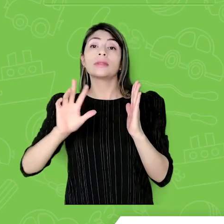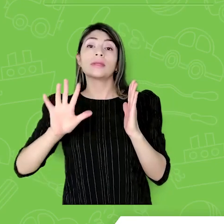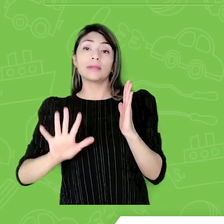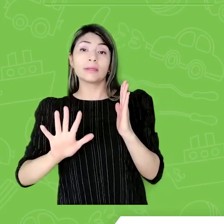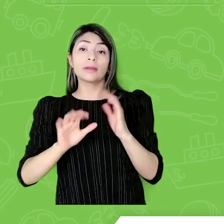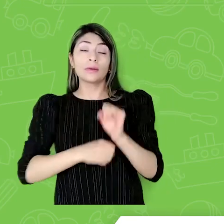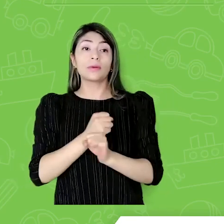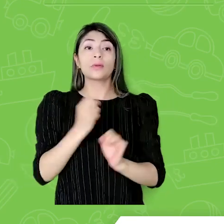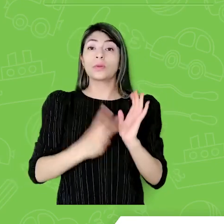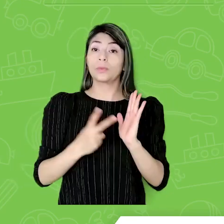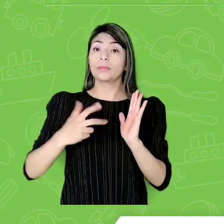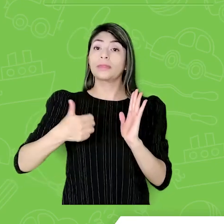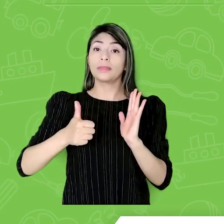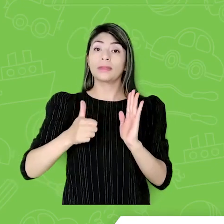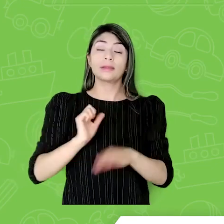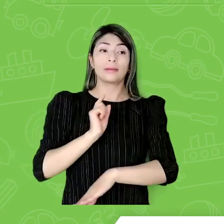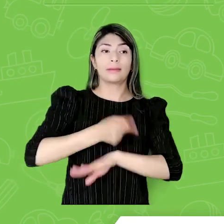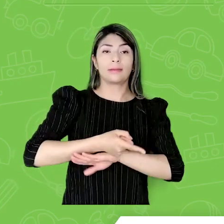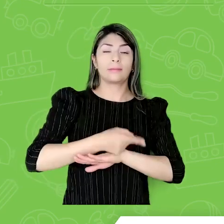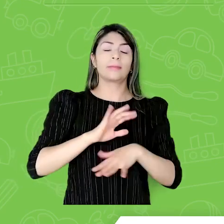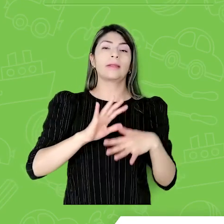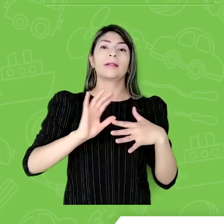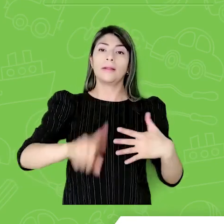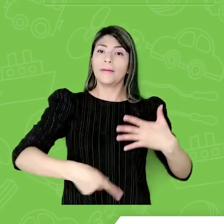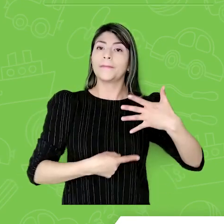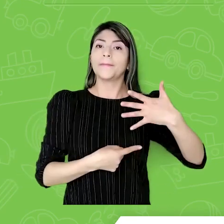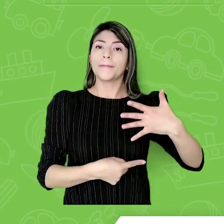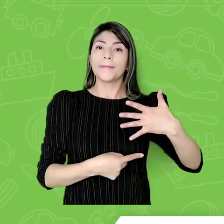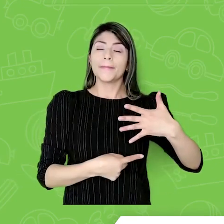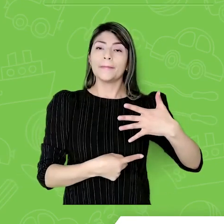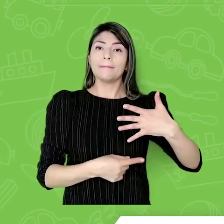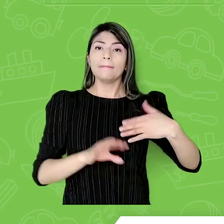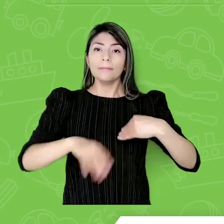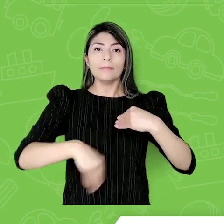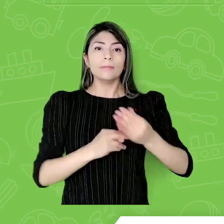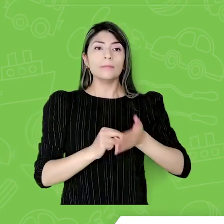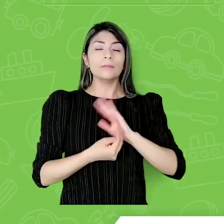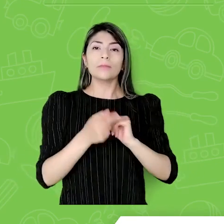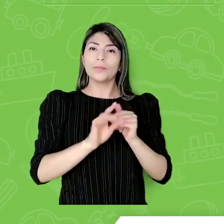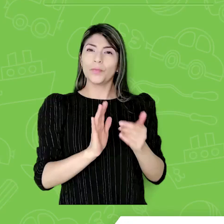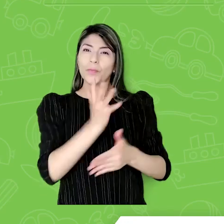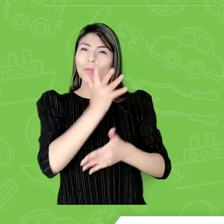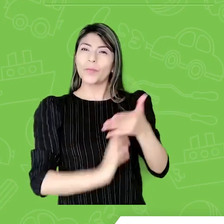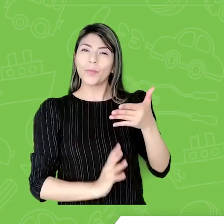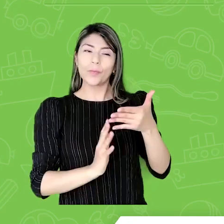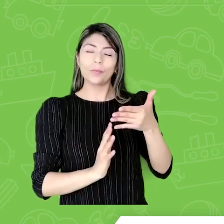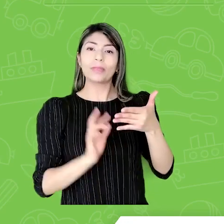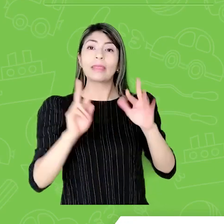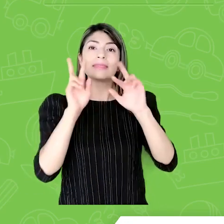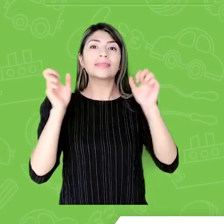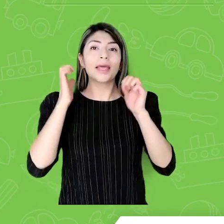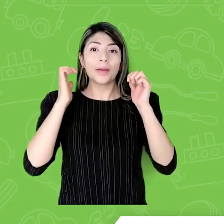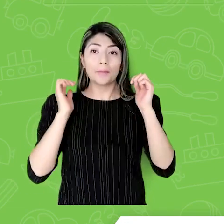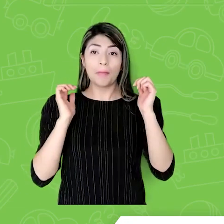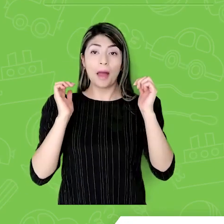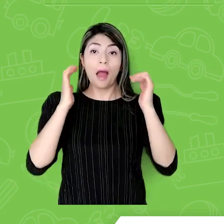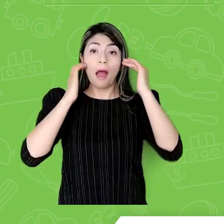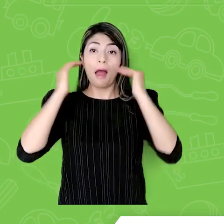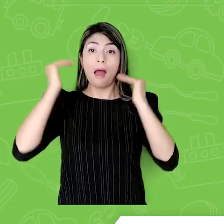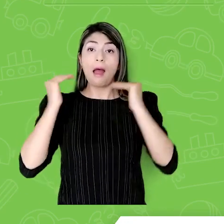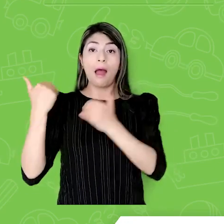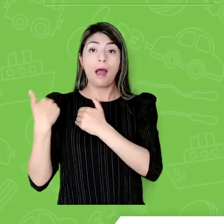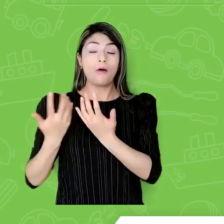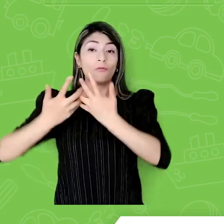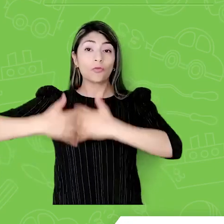artículo 50 de la Ley 1395 de 2010. 6. Con quien haya obtenido el mayor puntaje